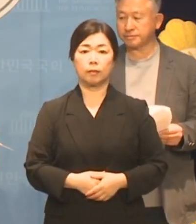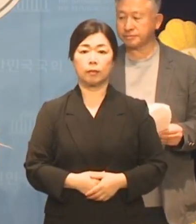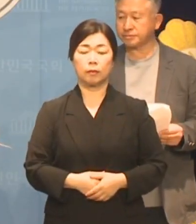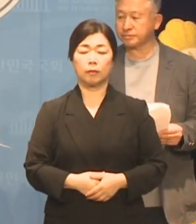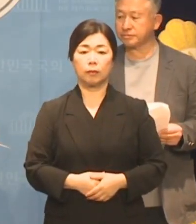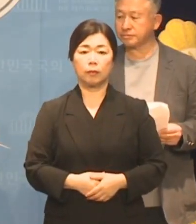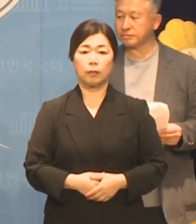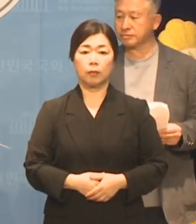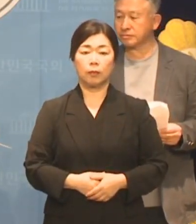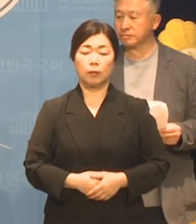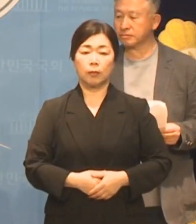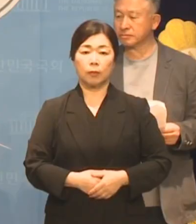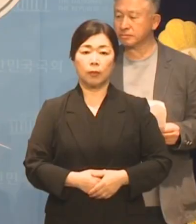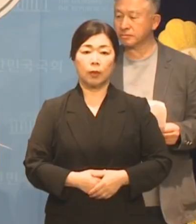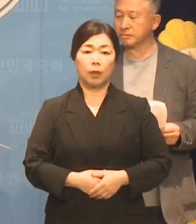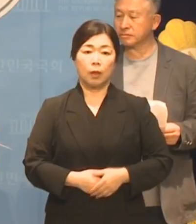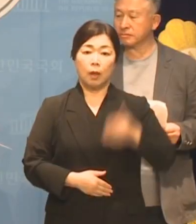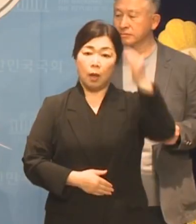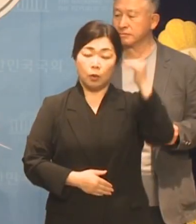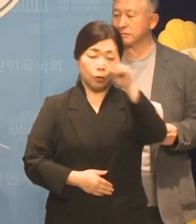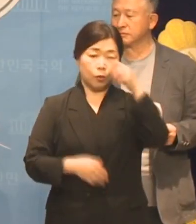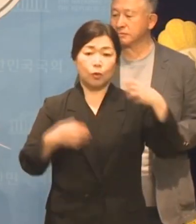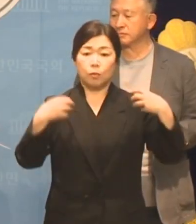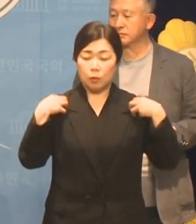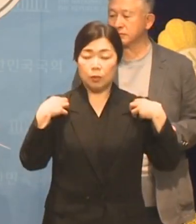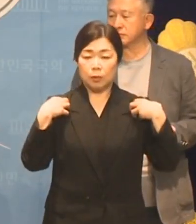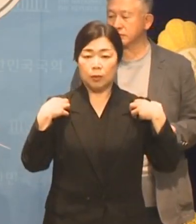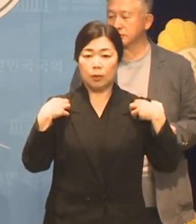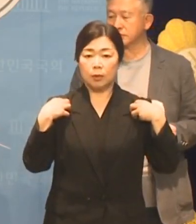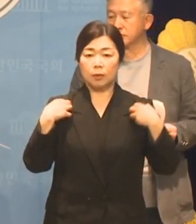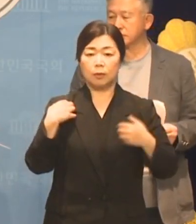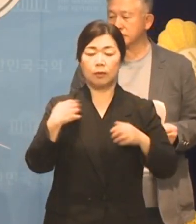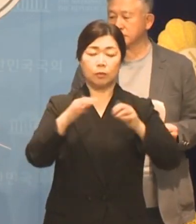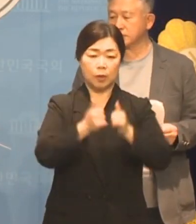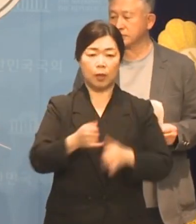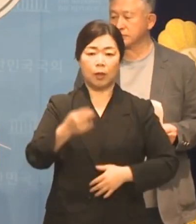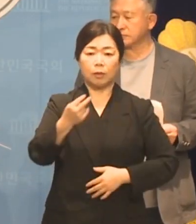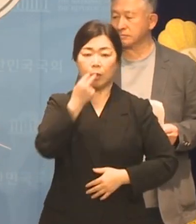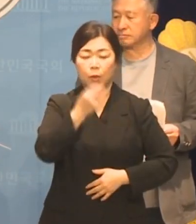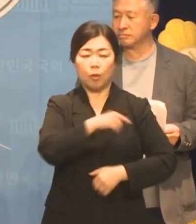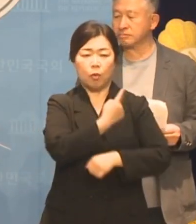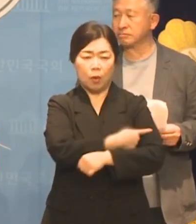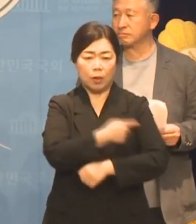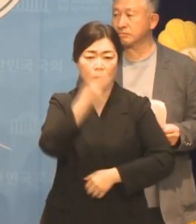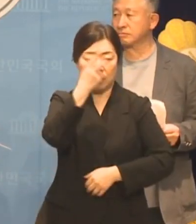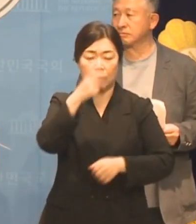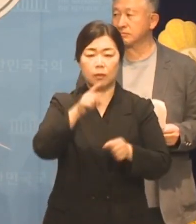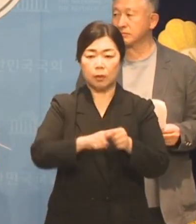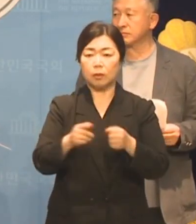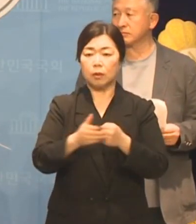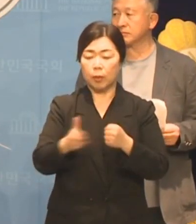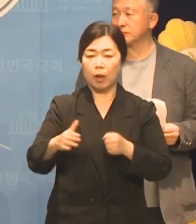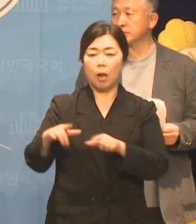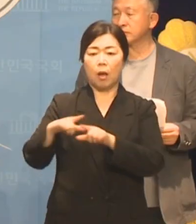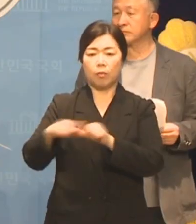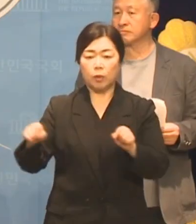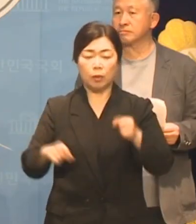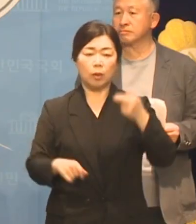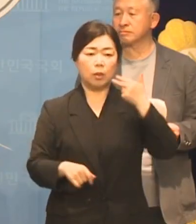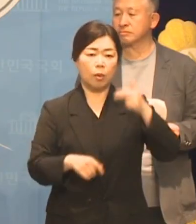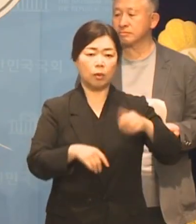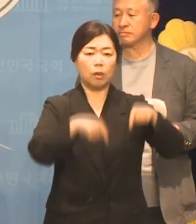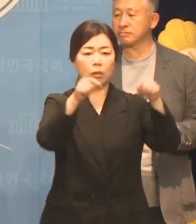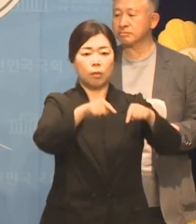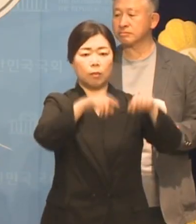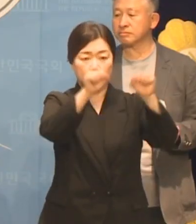우리는 대한민국 정부가 국민의 생명과 주권을 지키기 위해 미국과 일본의 협의에 대해 분명한 입장을 밝힐 것을